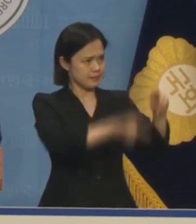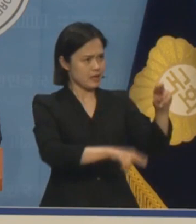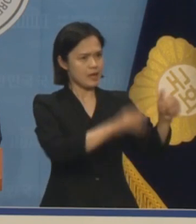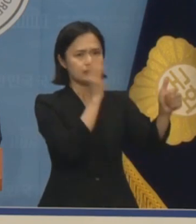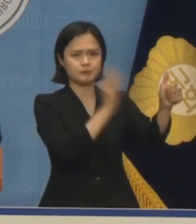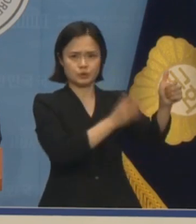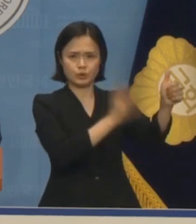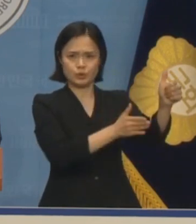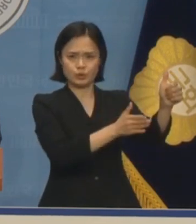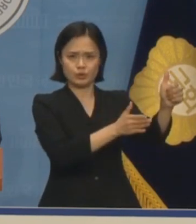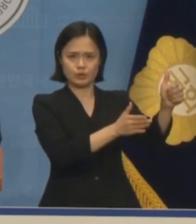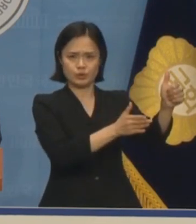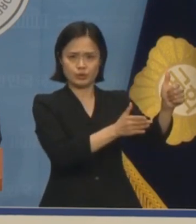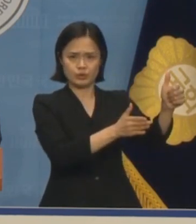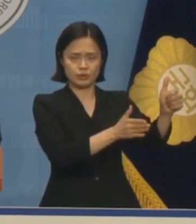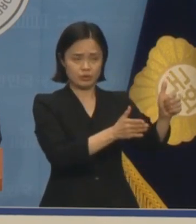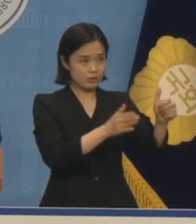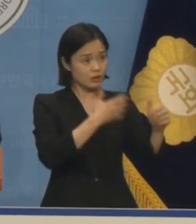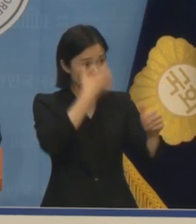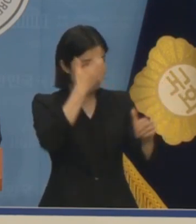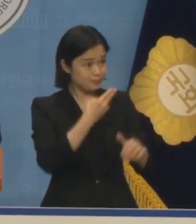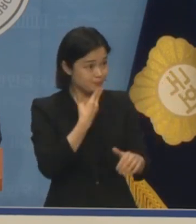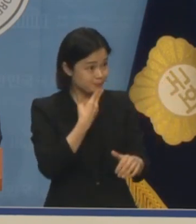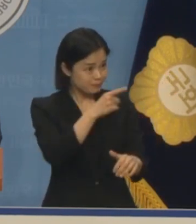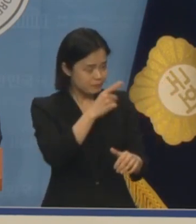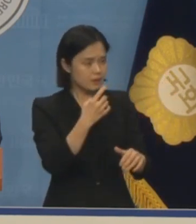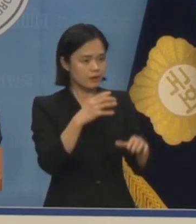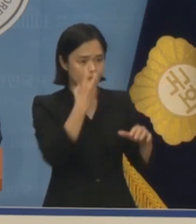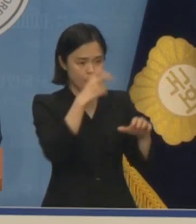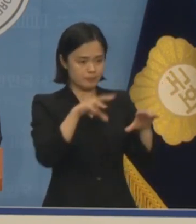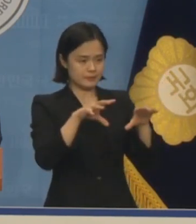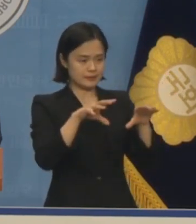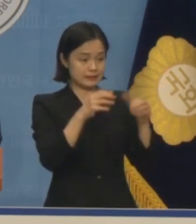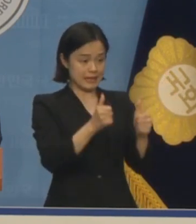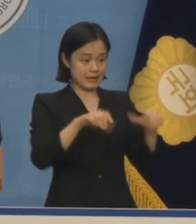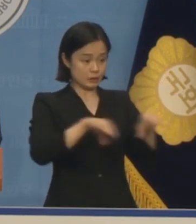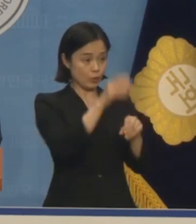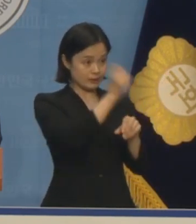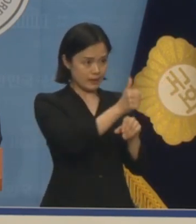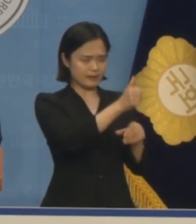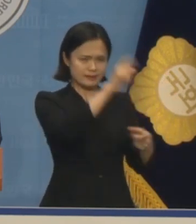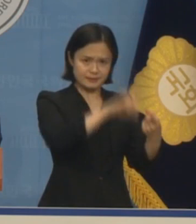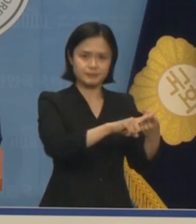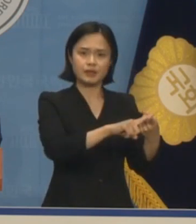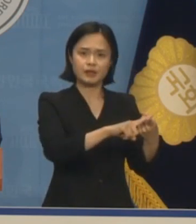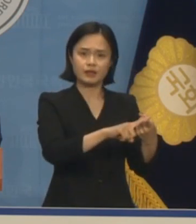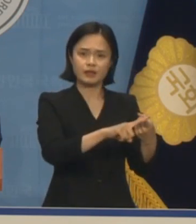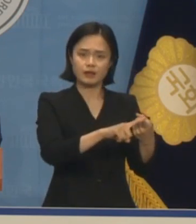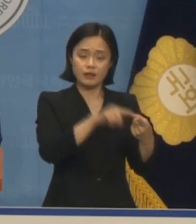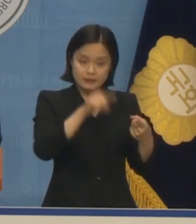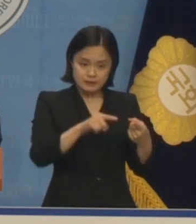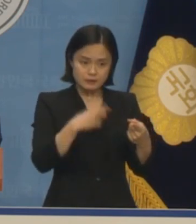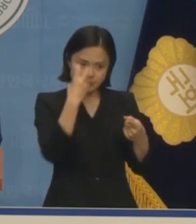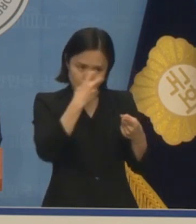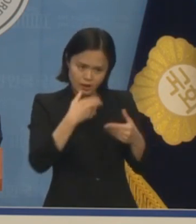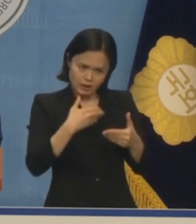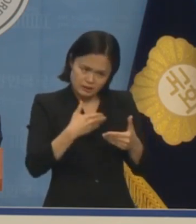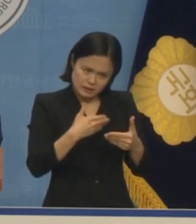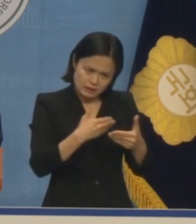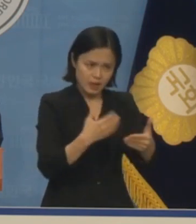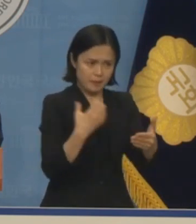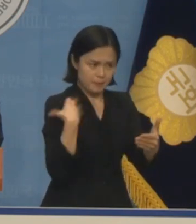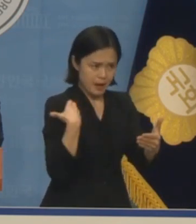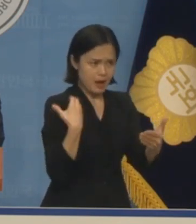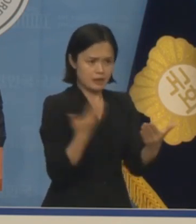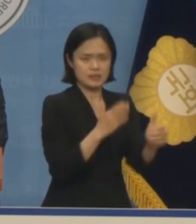바랍니다. 그것이 아니라면 검찰총장으로서 산적한 업무를 처리하는데 최선을 다해야 할 것입니다.